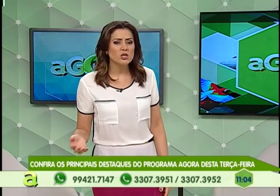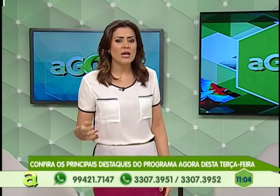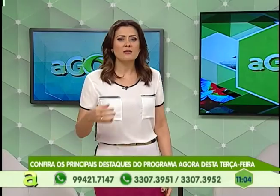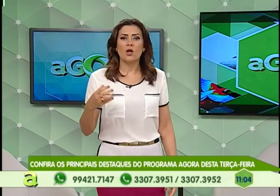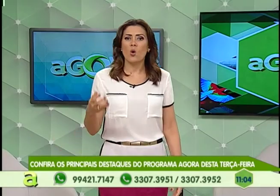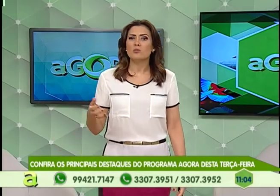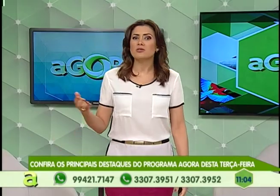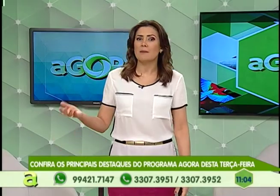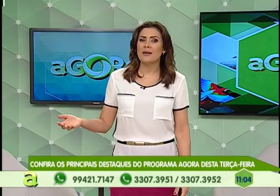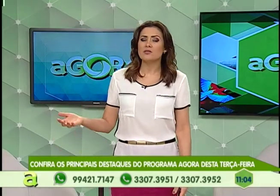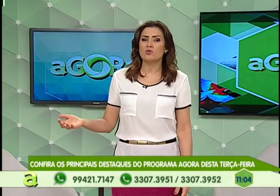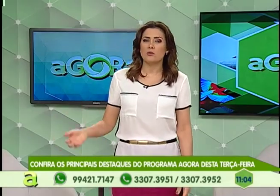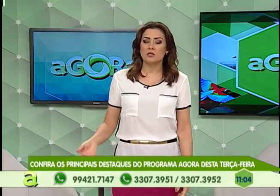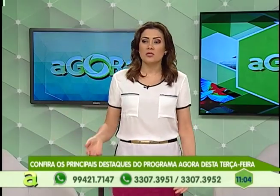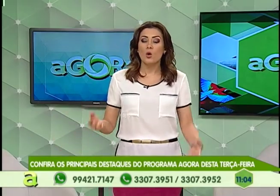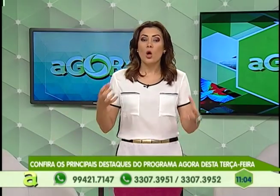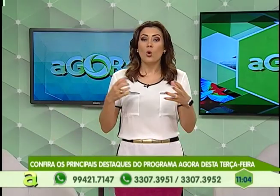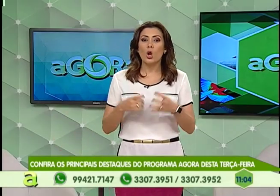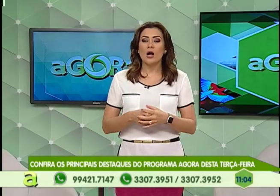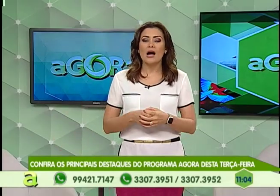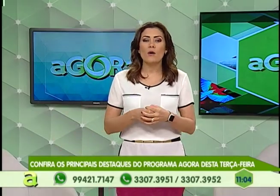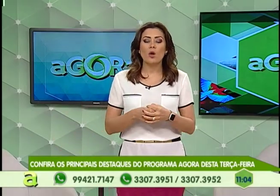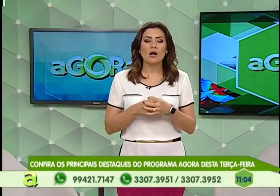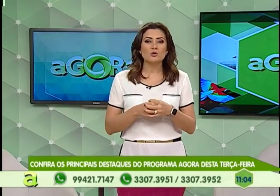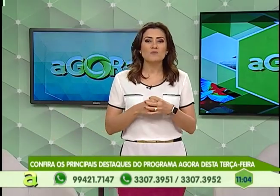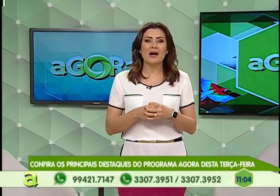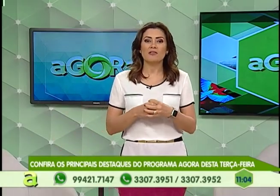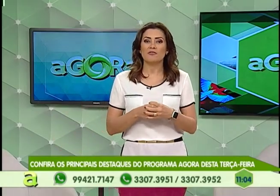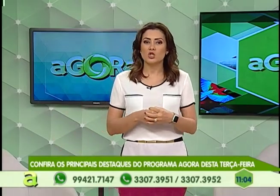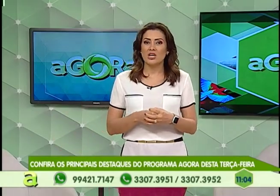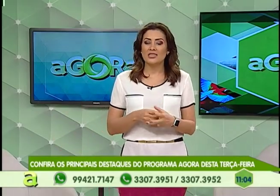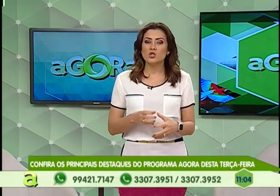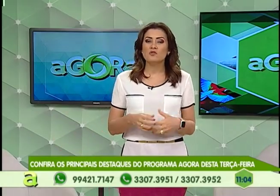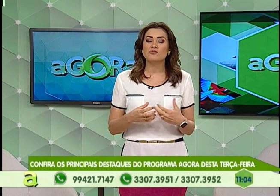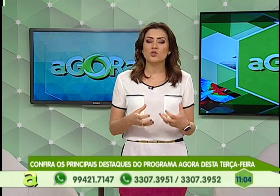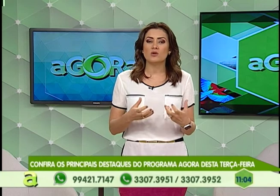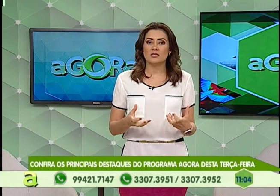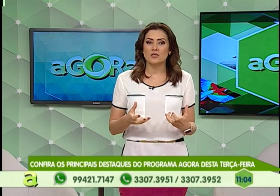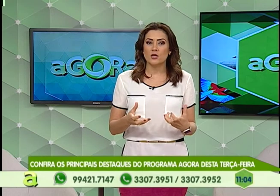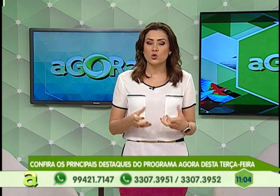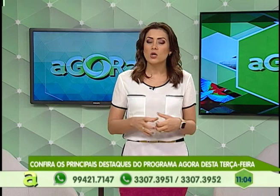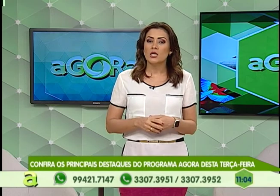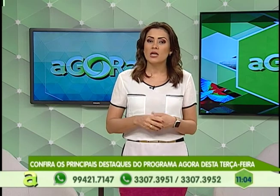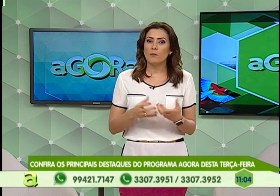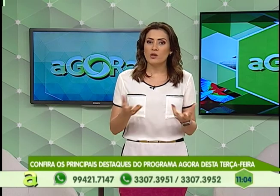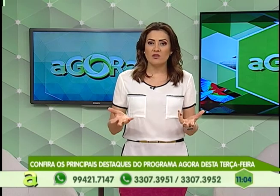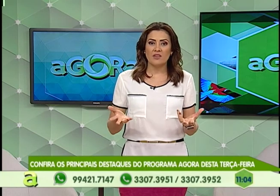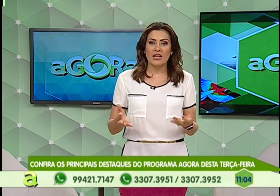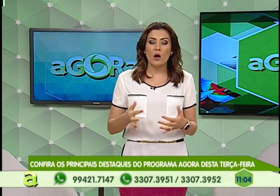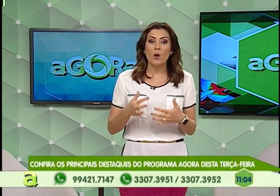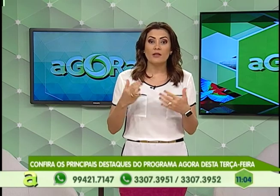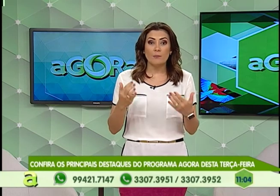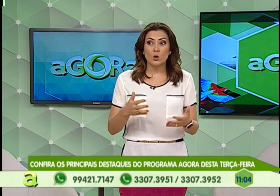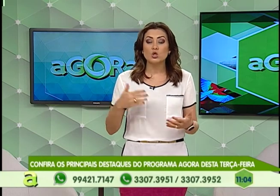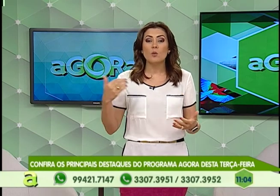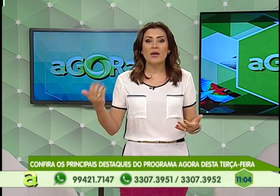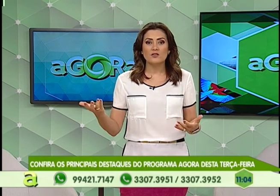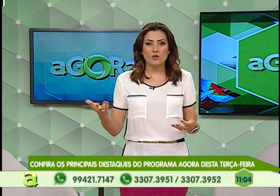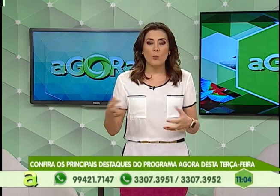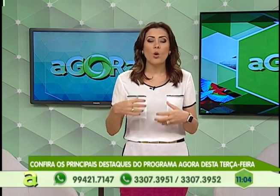ninguém tem como saber se isso aconteceu. O local é um local de mata fechada, de difícil acesso e a Polícia Federal, depois de um mês, fica um pouco